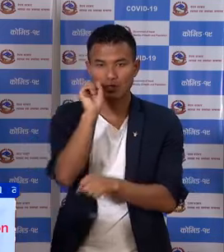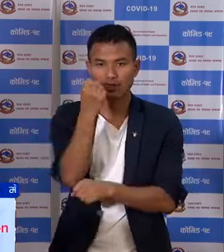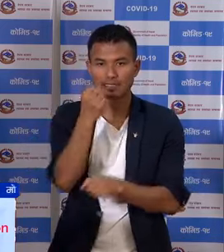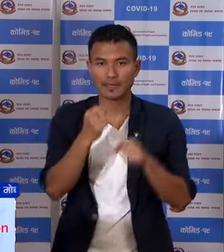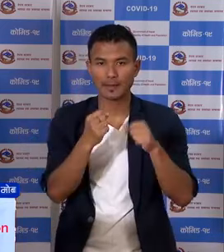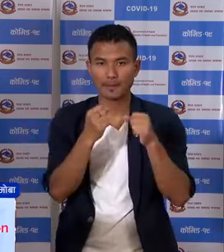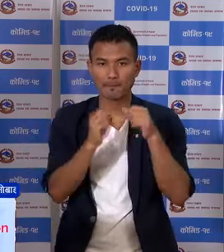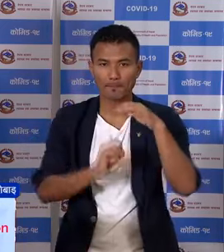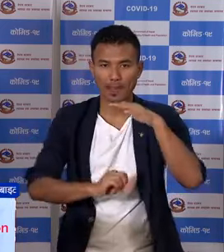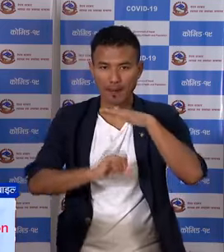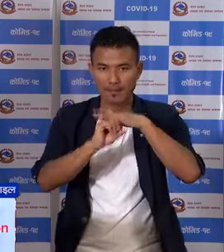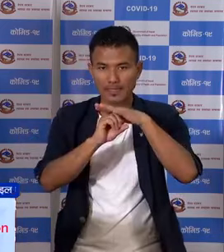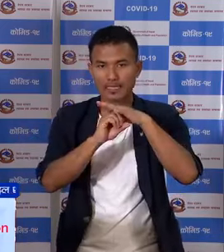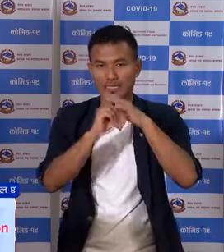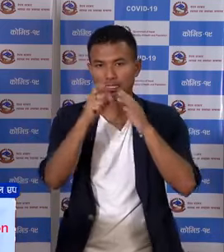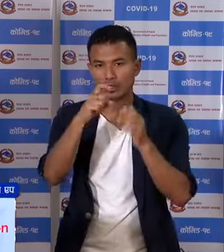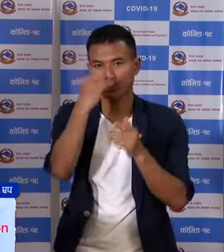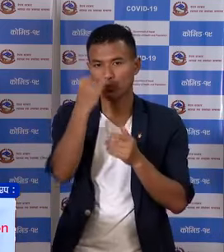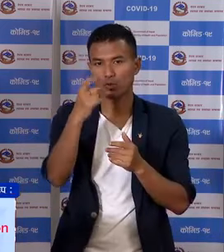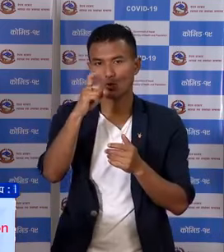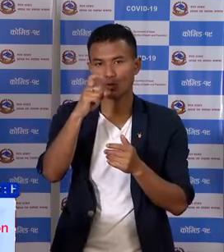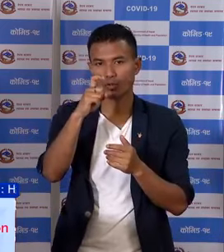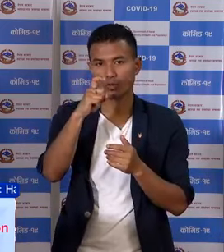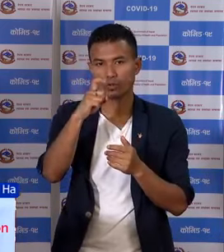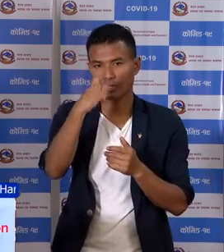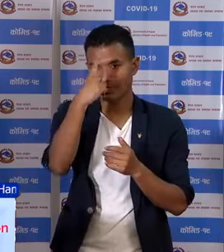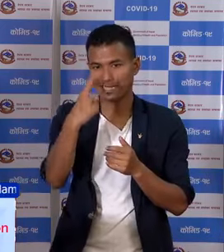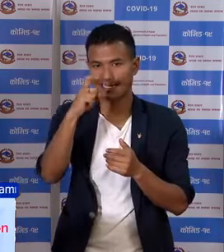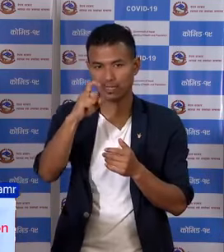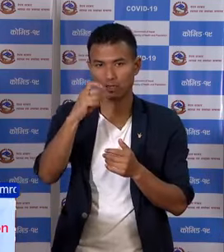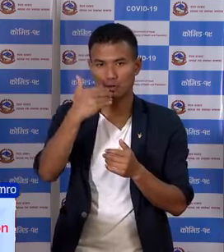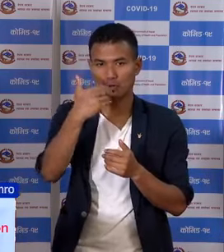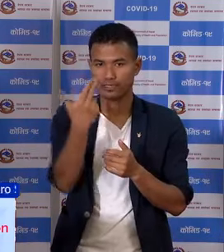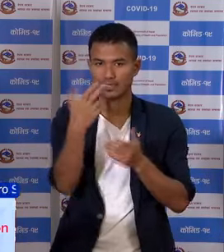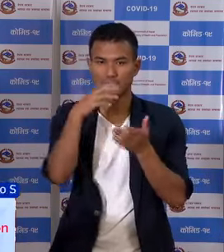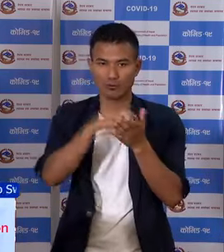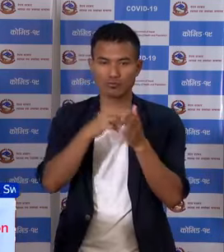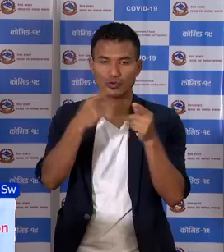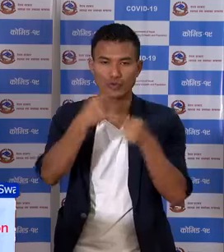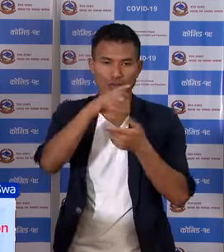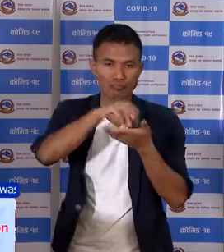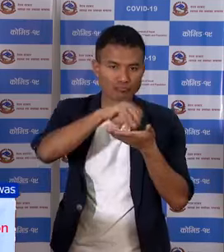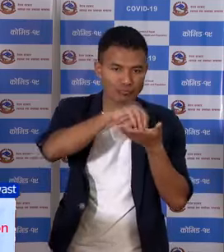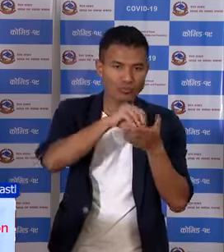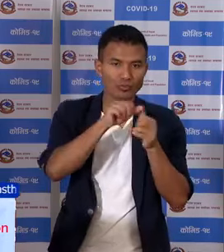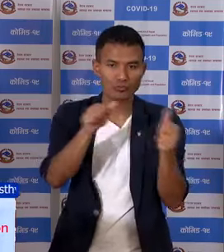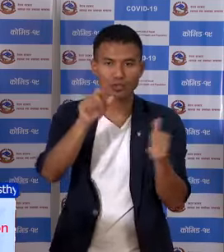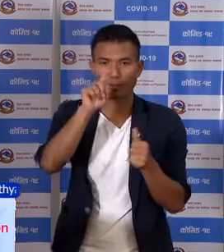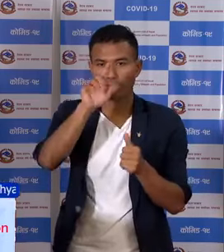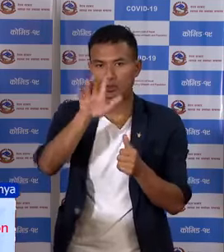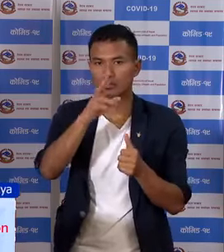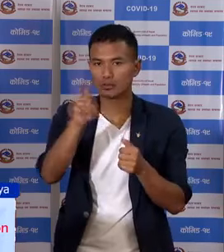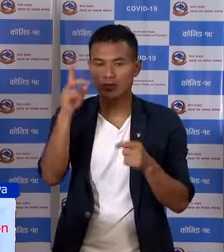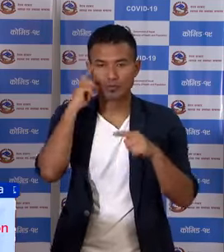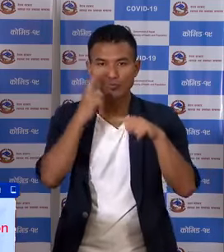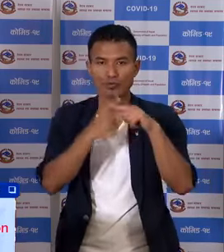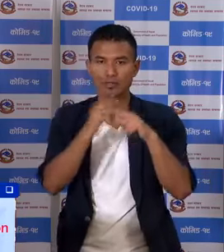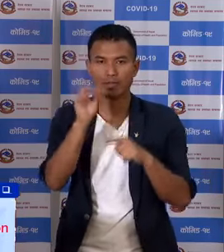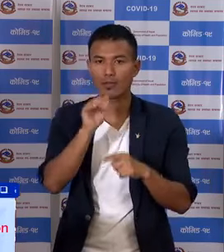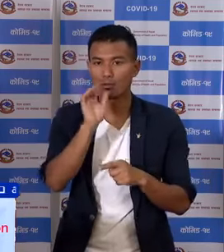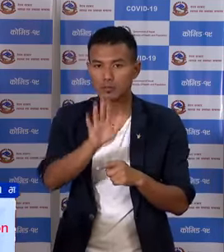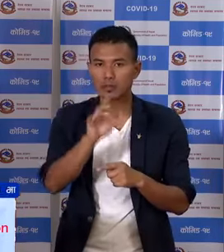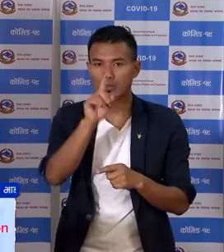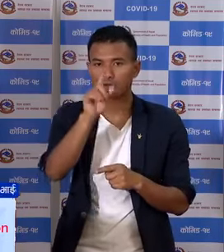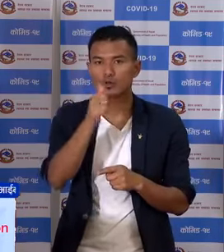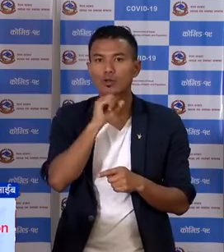प्राभी गोगली मा गरी एको नमुना संकलन मा पन्दर जाना पोजेटिव आउनु भय को छा